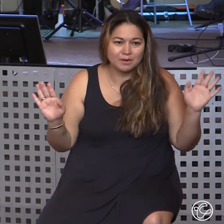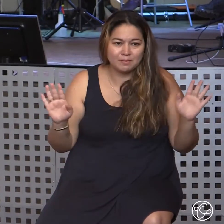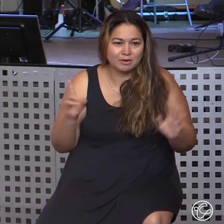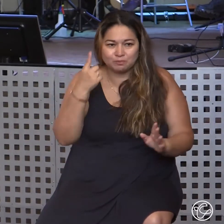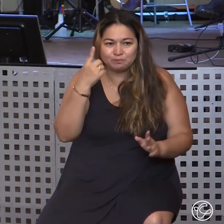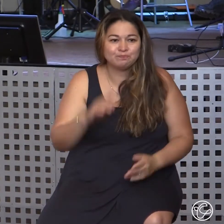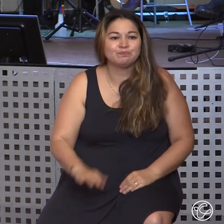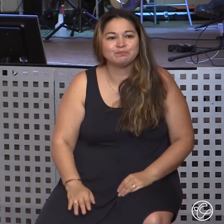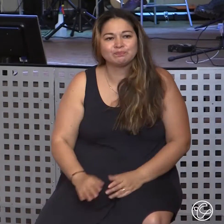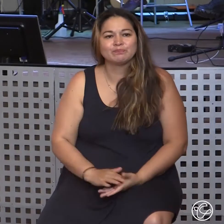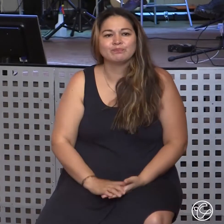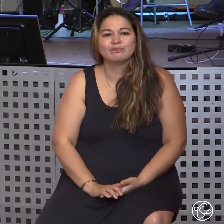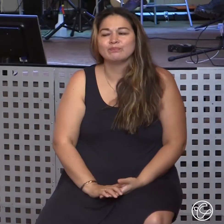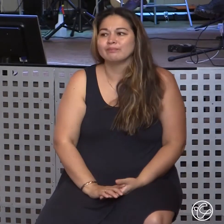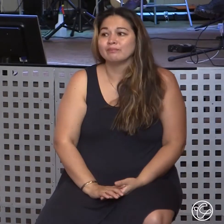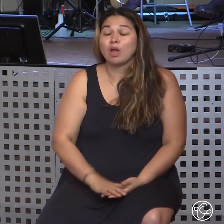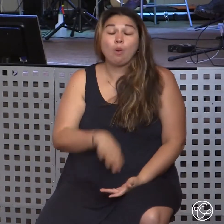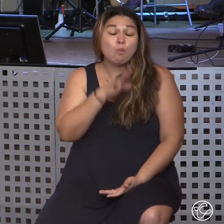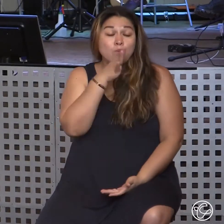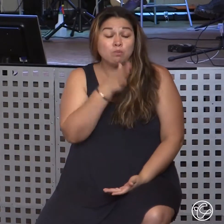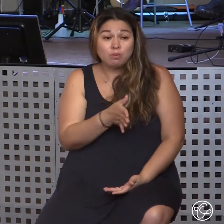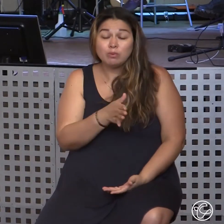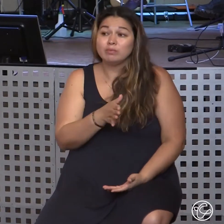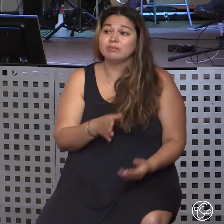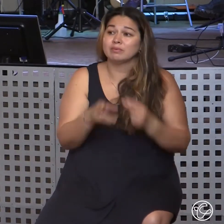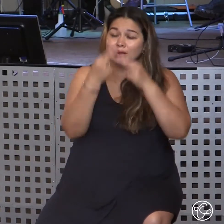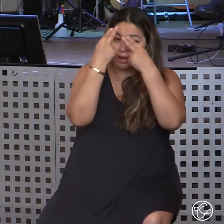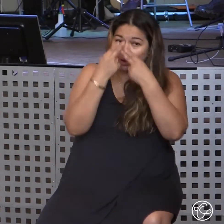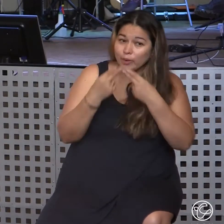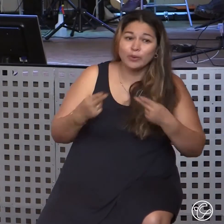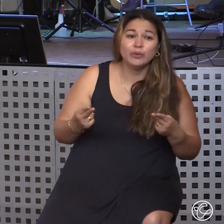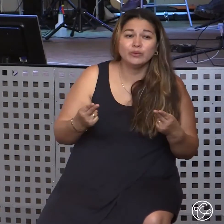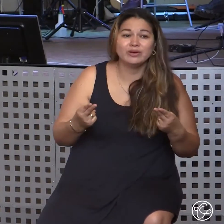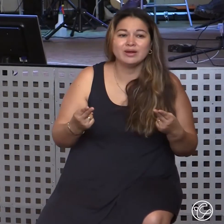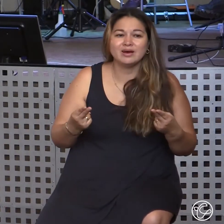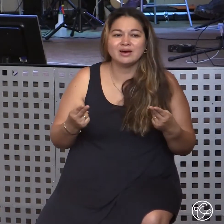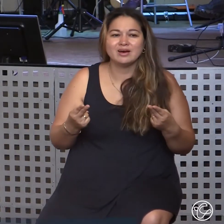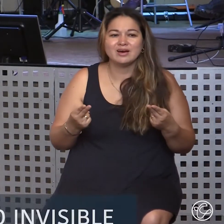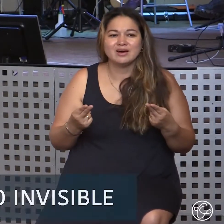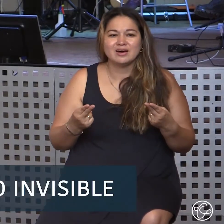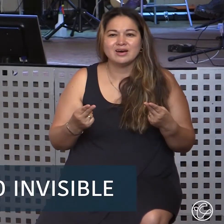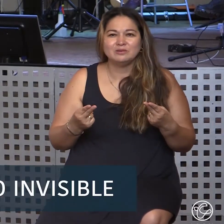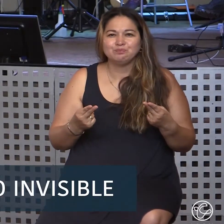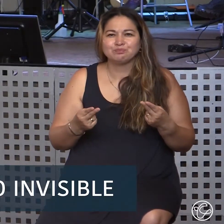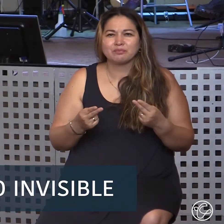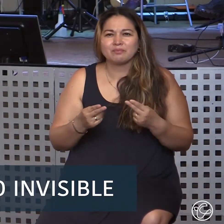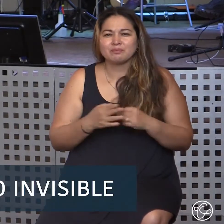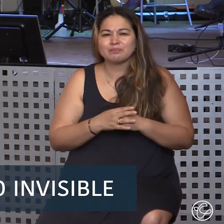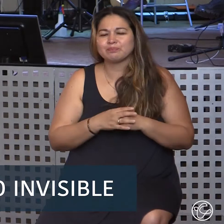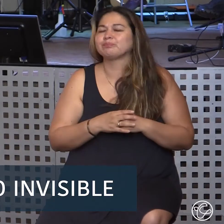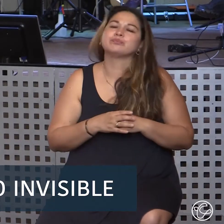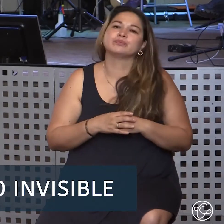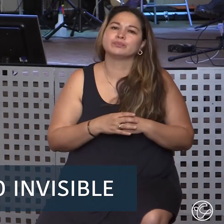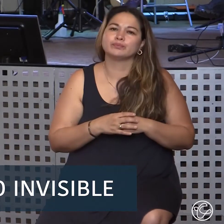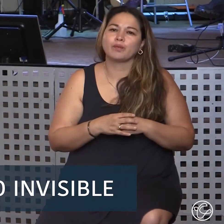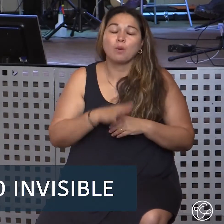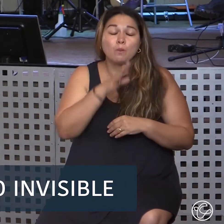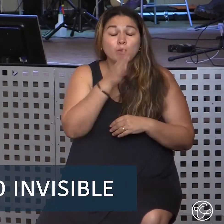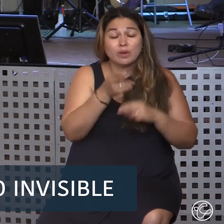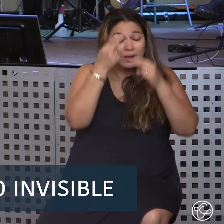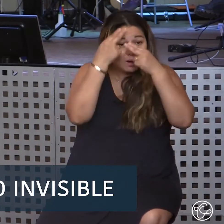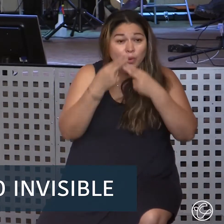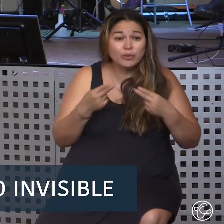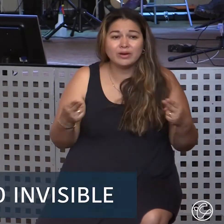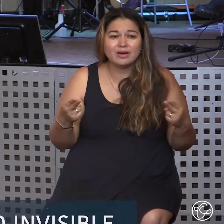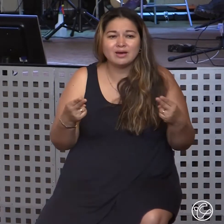¿Por qué? La honra ha visto para honrar lo invisible.